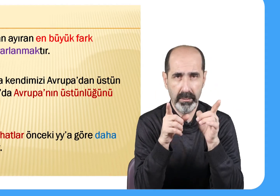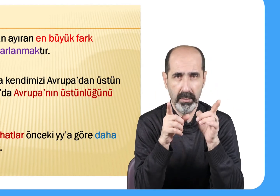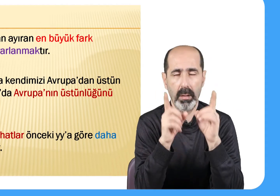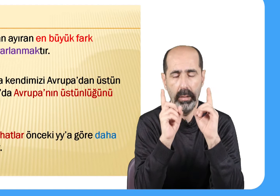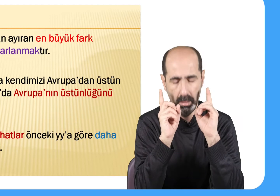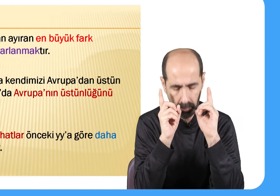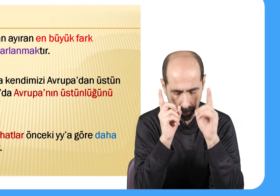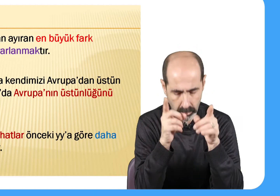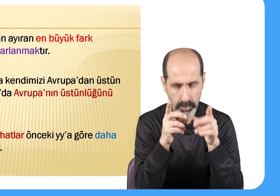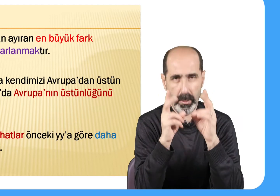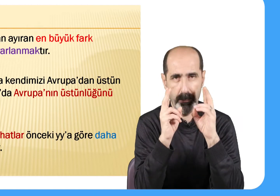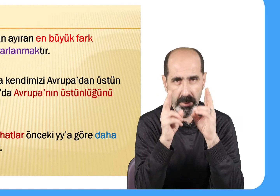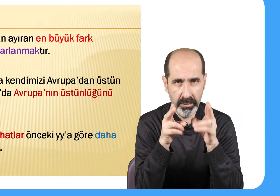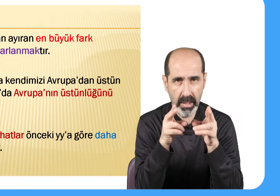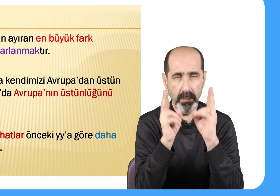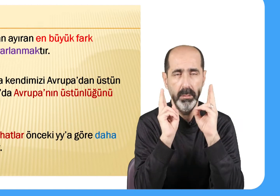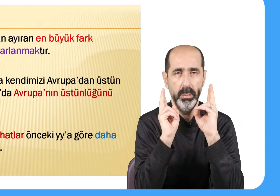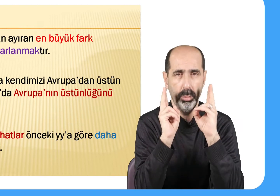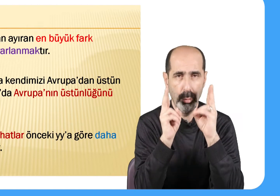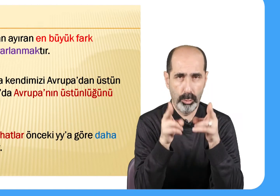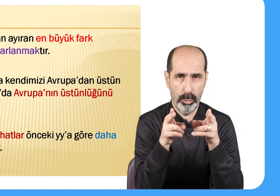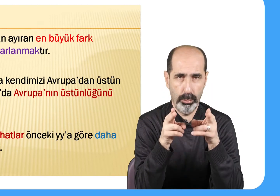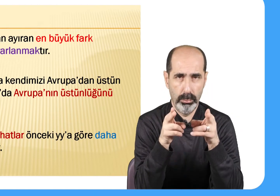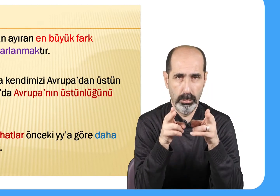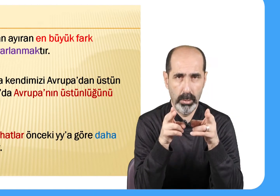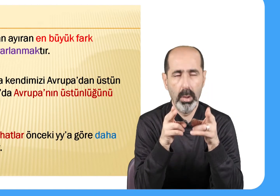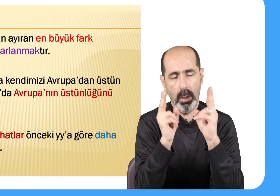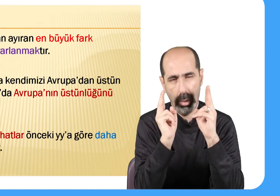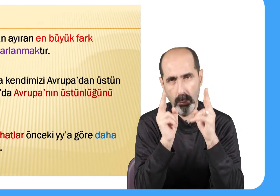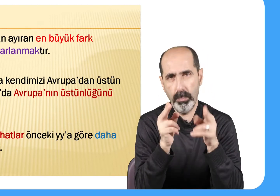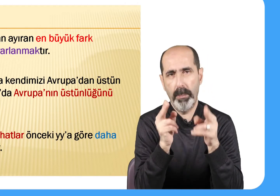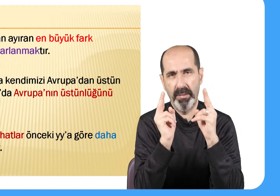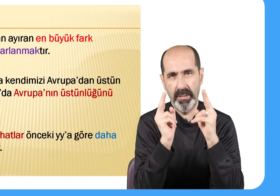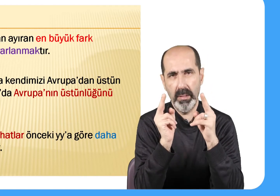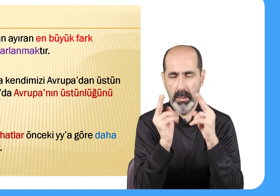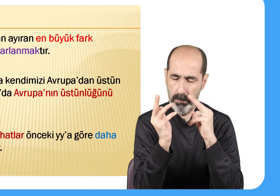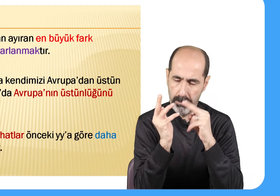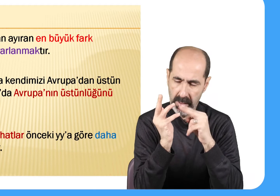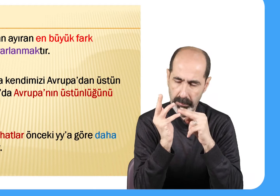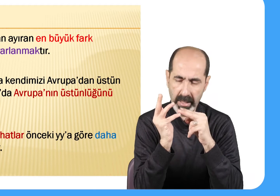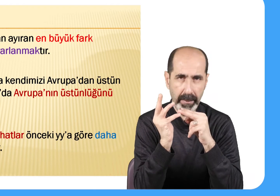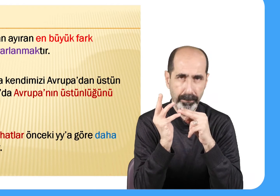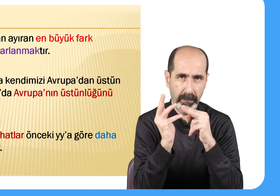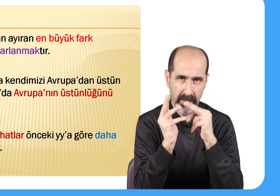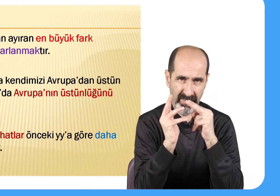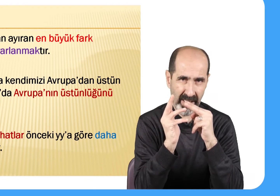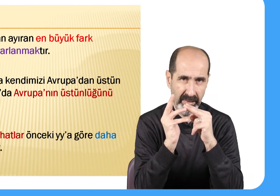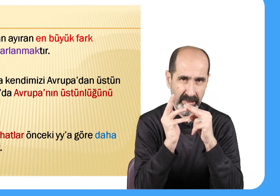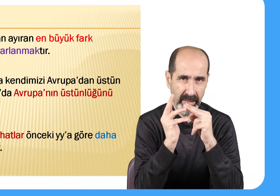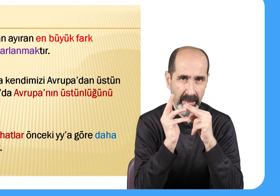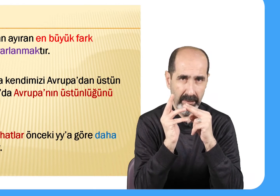fark ettik Avrupa bizden üst Avrupa bizi bilimde